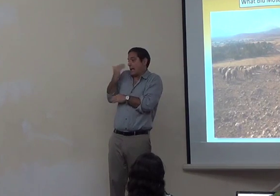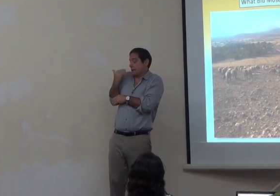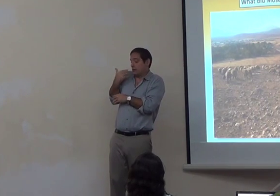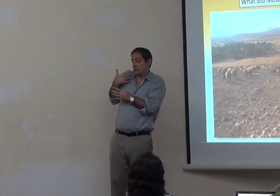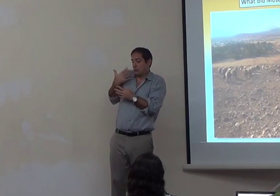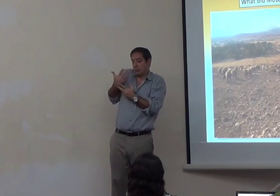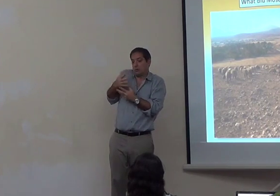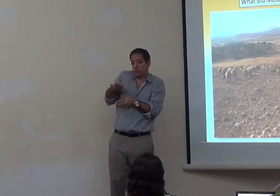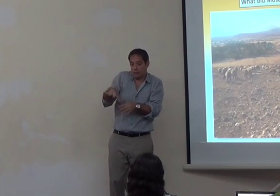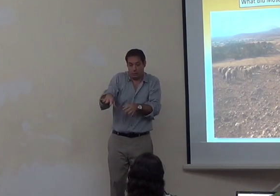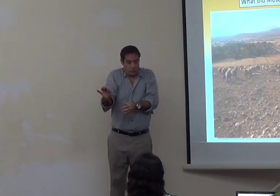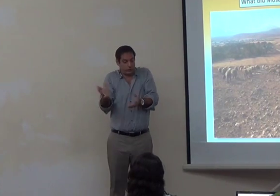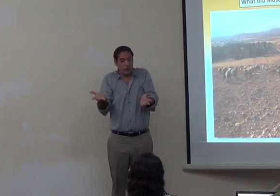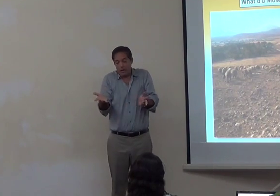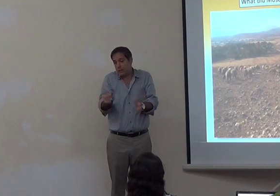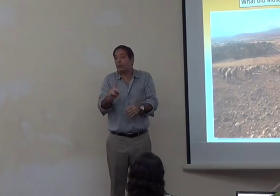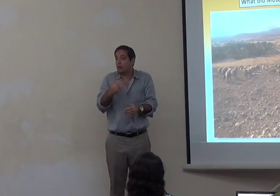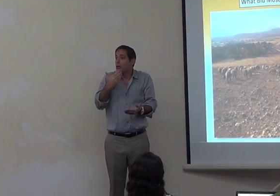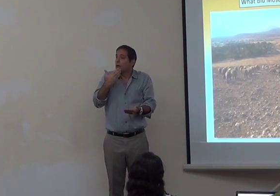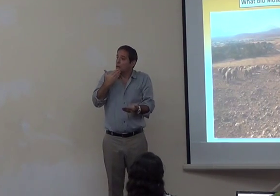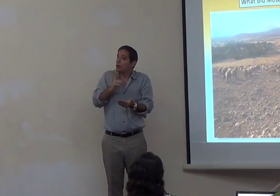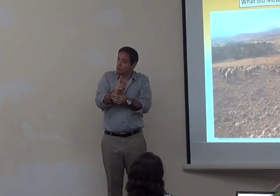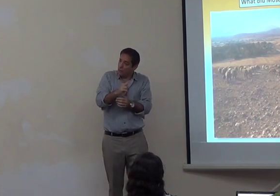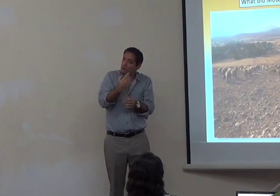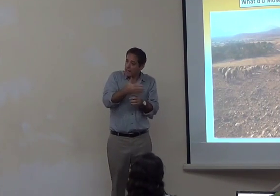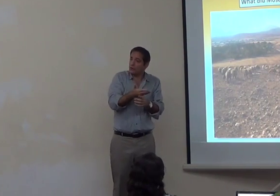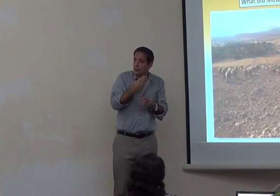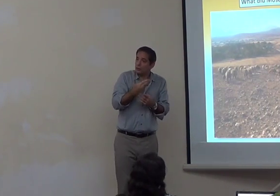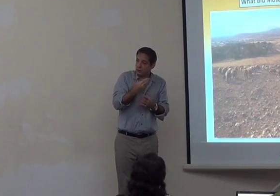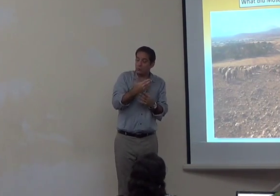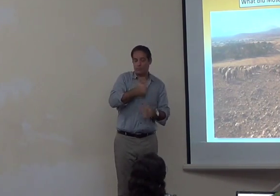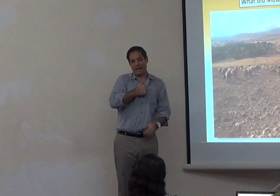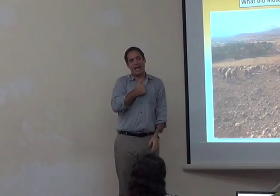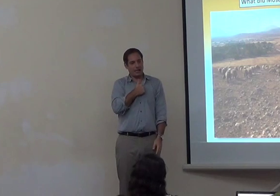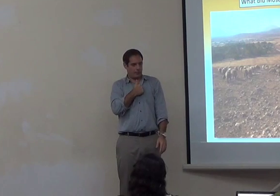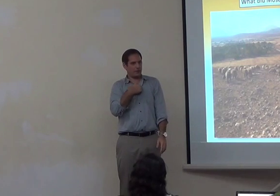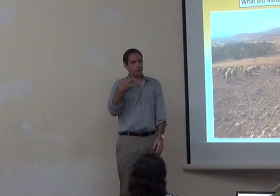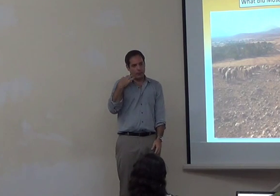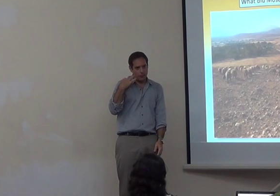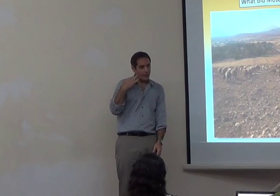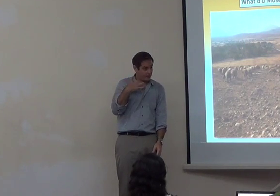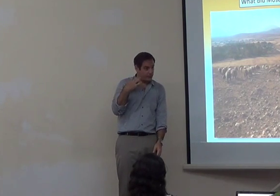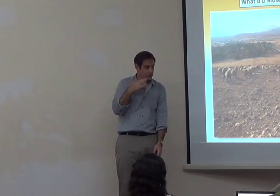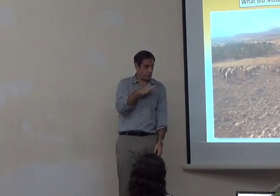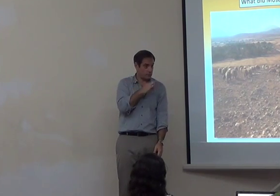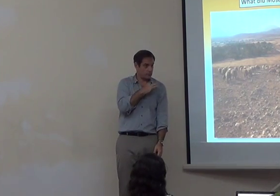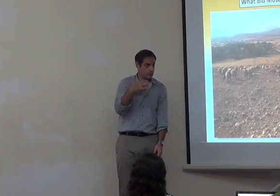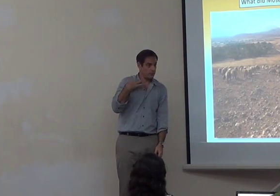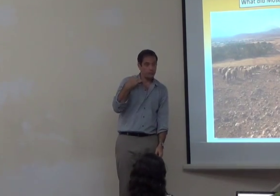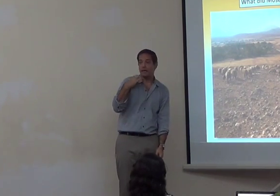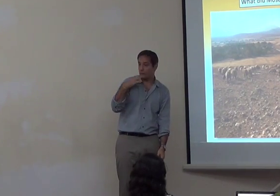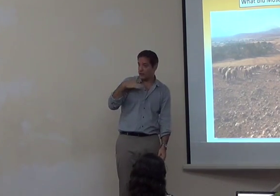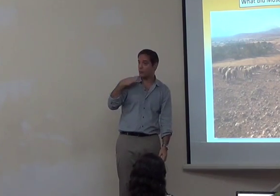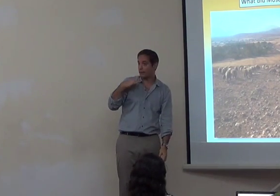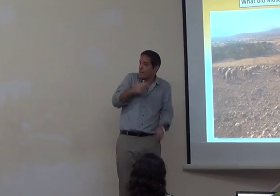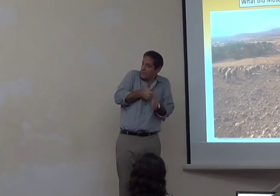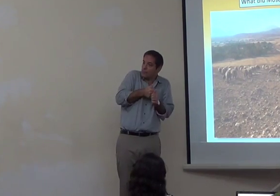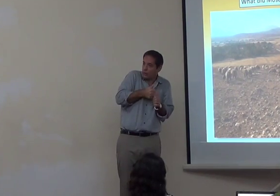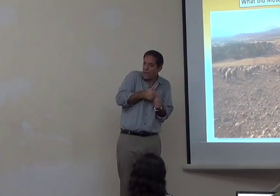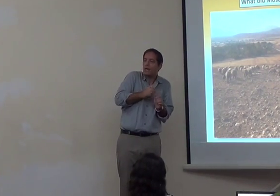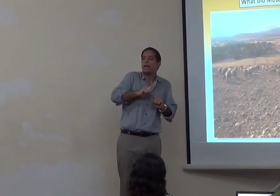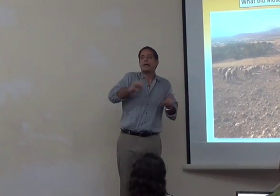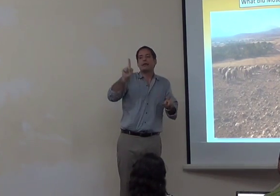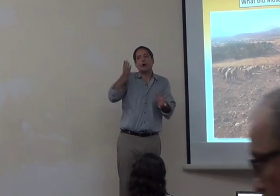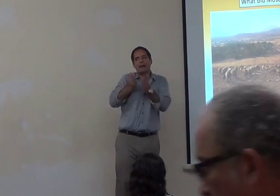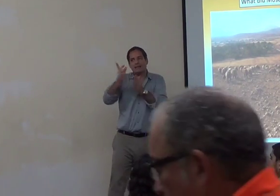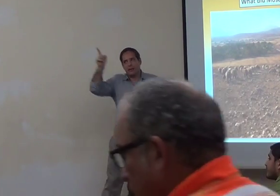día antes lo encontró ahí, pero lo estaba usando, lo estaba, para él, para su propio beneficio. Beneficio, para él mismo,